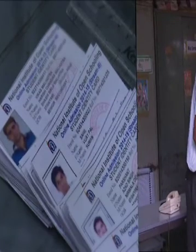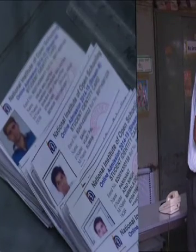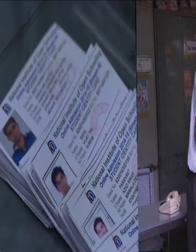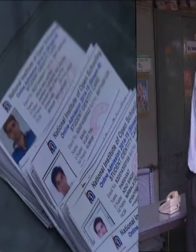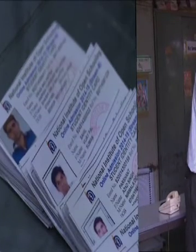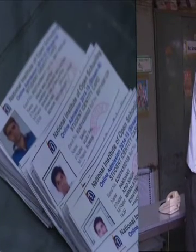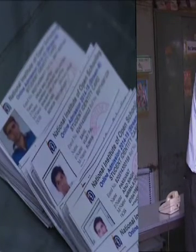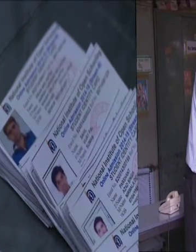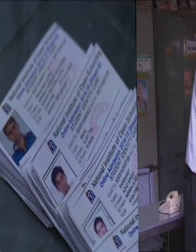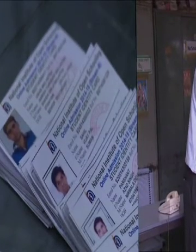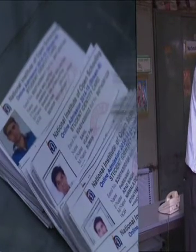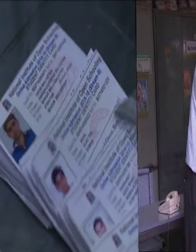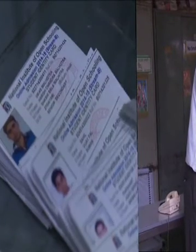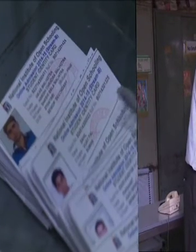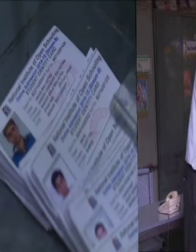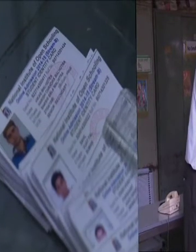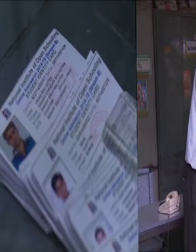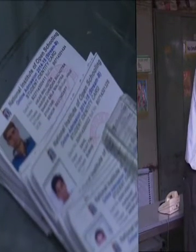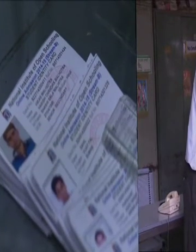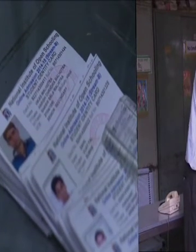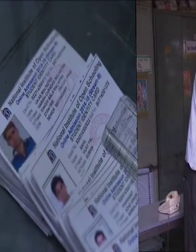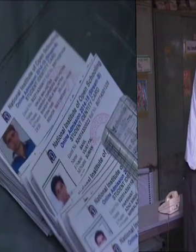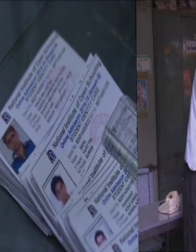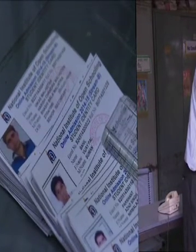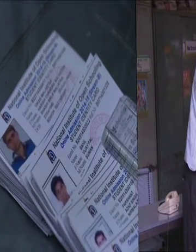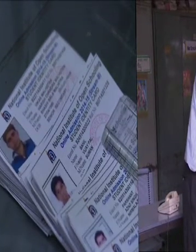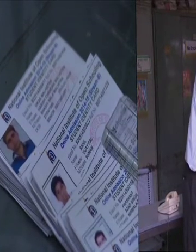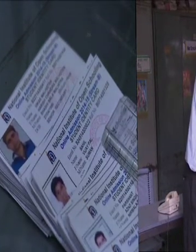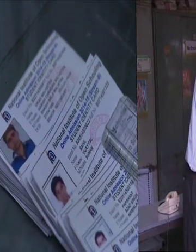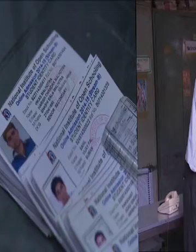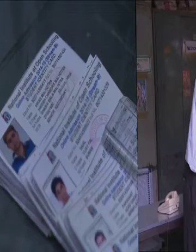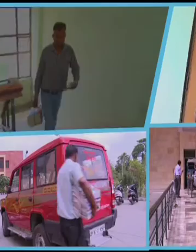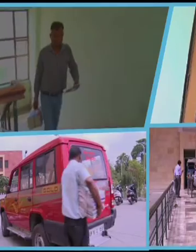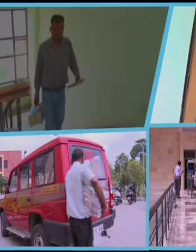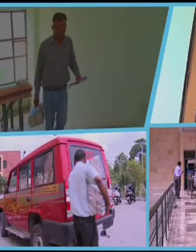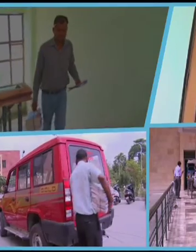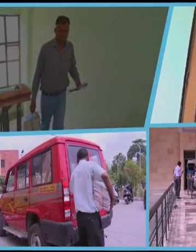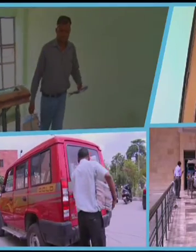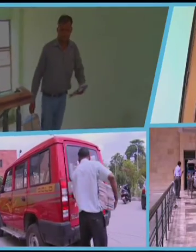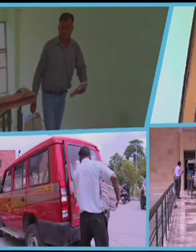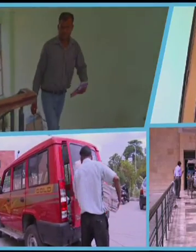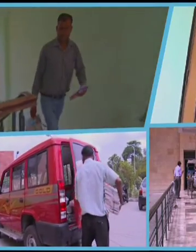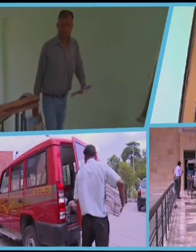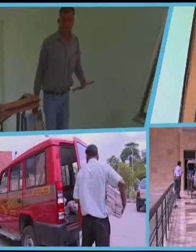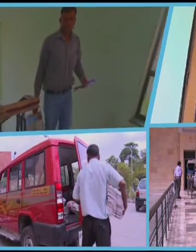पुष्टि होने के बाद शिक्षार्थियों को परिचय पत्र व अध्ययन सामग्री डाक द्वारा तुरंत पहुंचाई जाती